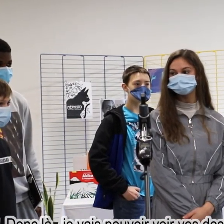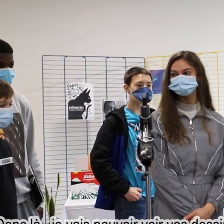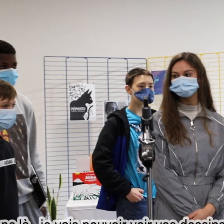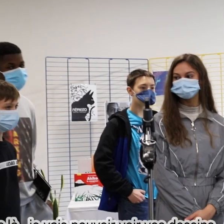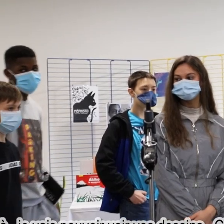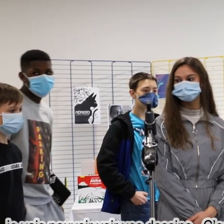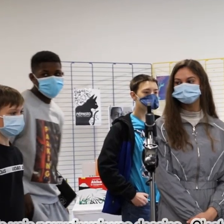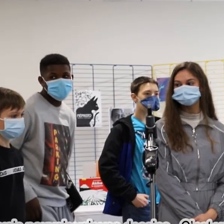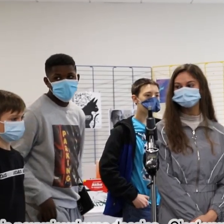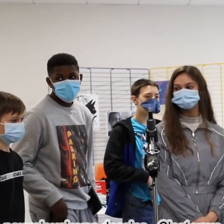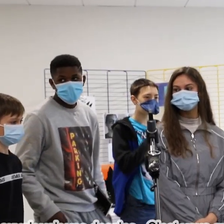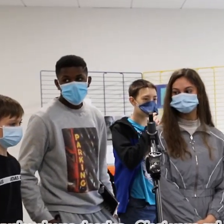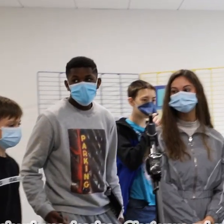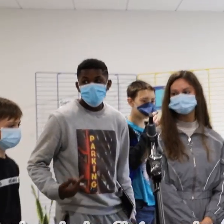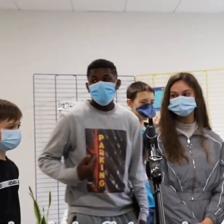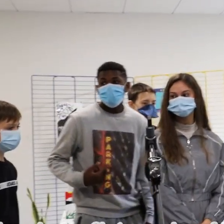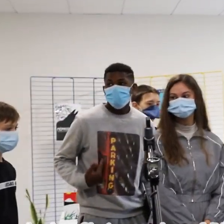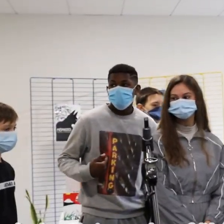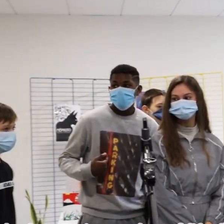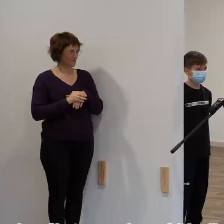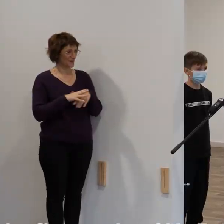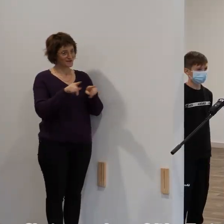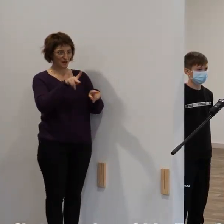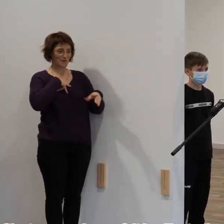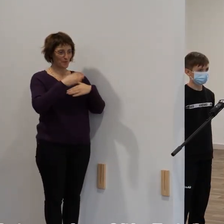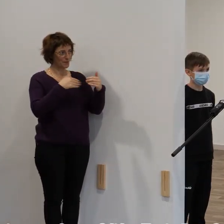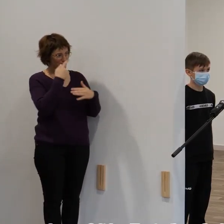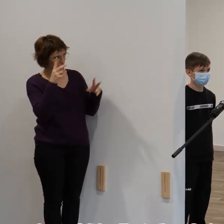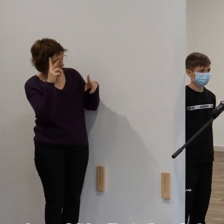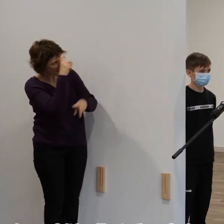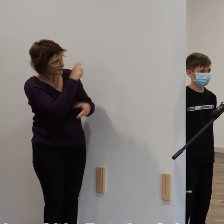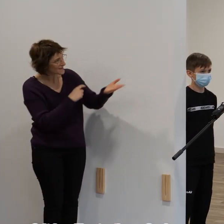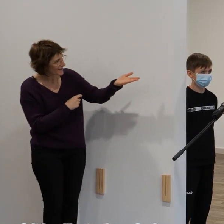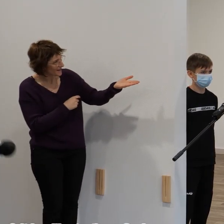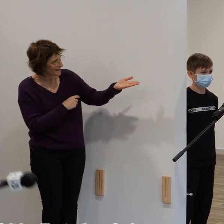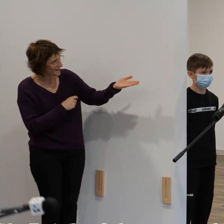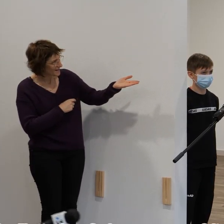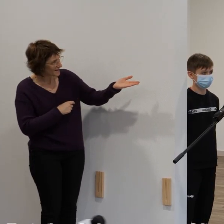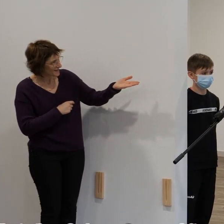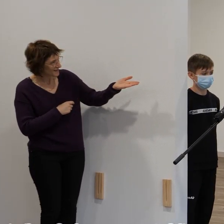fait les illustrations. Donc vous avez fait mon métier. Hein. C'était dur ?